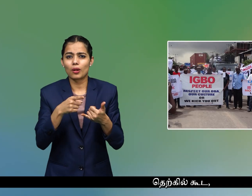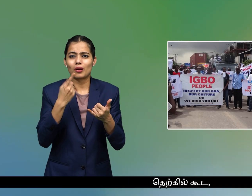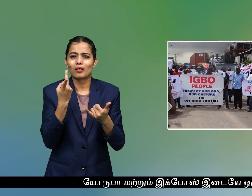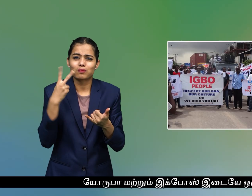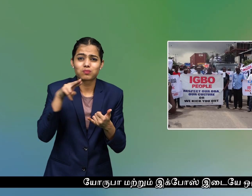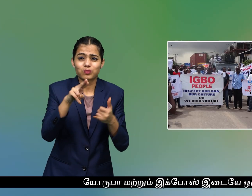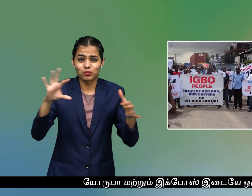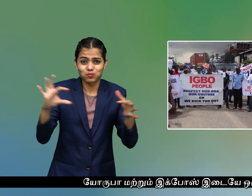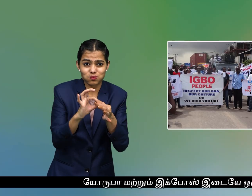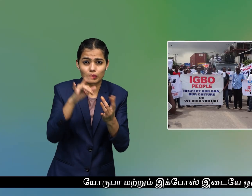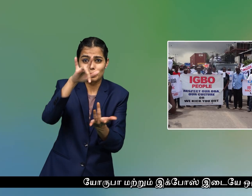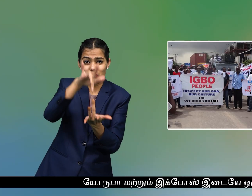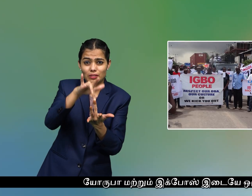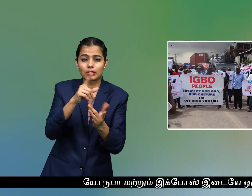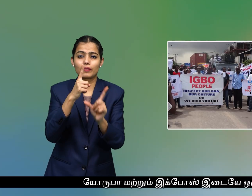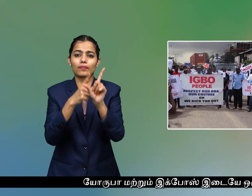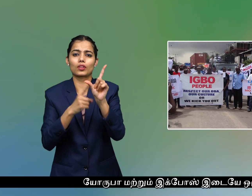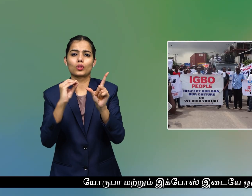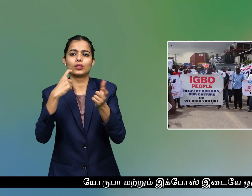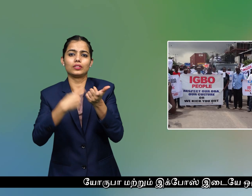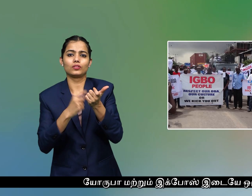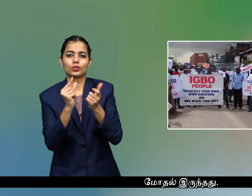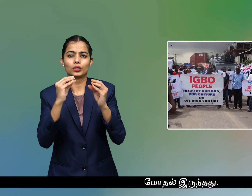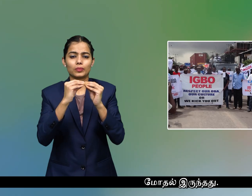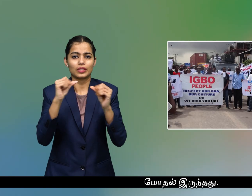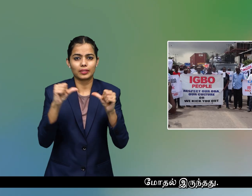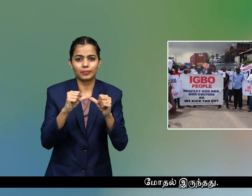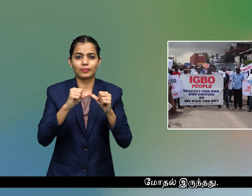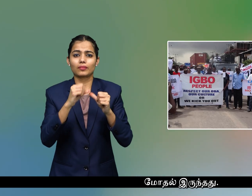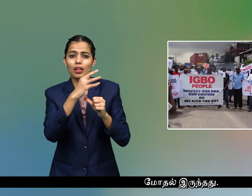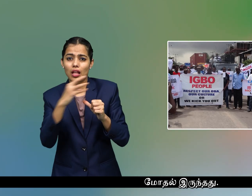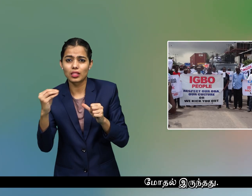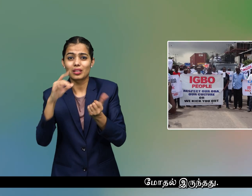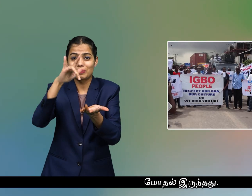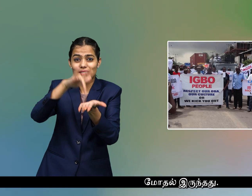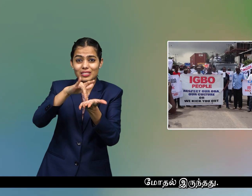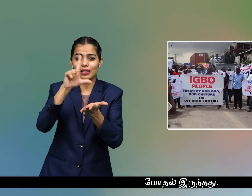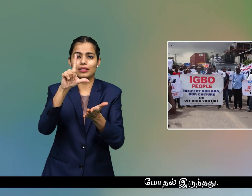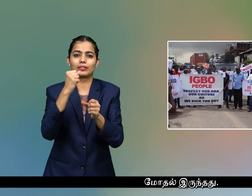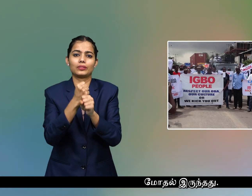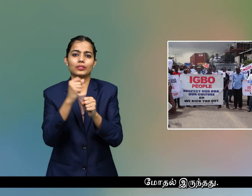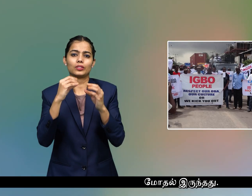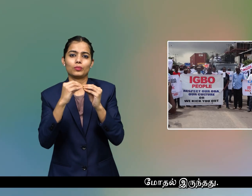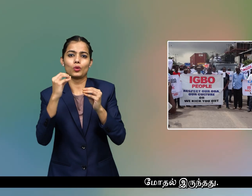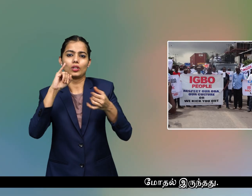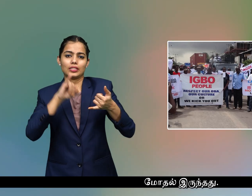தெற்கில் கூட யோருபா மற்றும் இக்போஸ் இடையே ஒரு இன மோதல் ஏற்பட்டது.